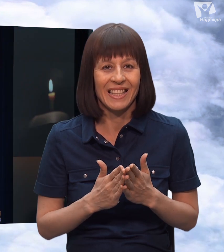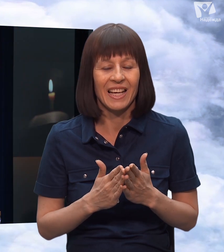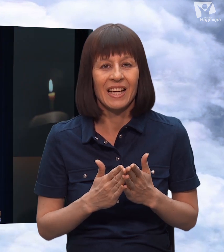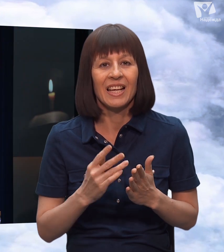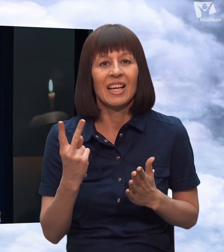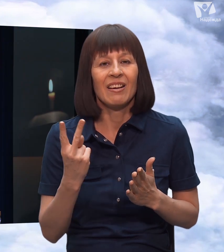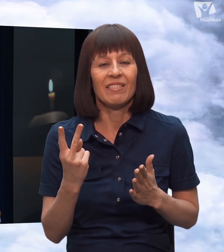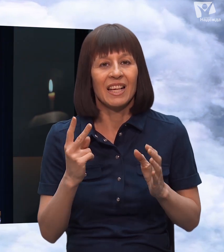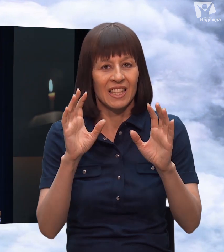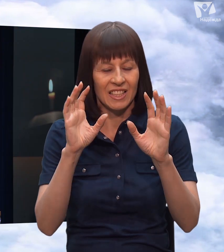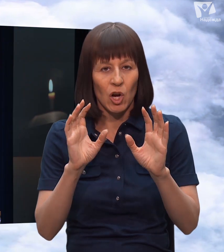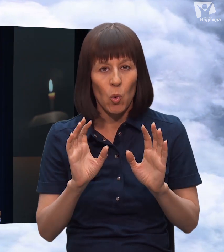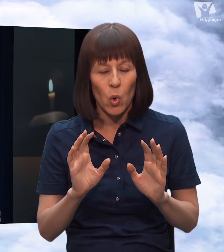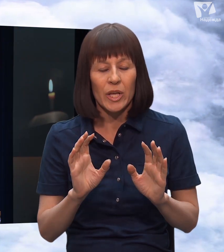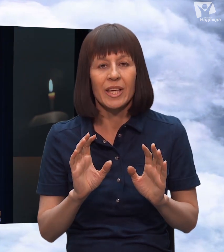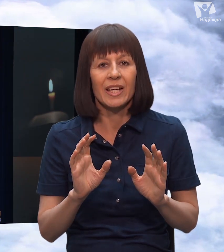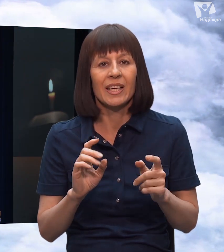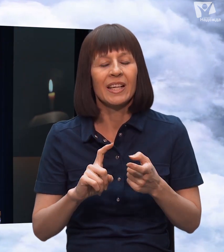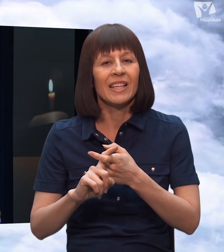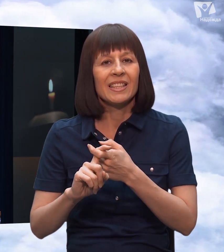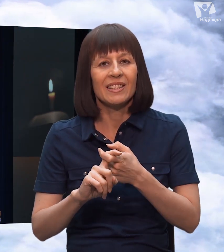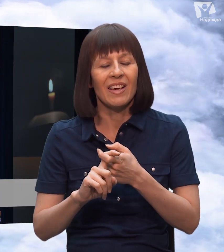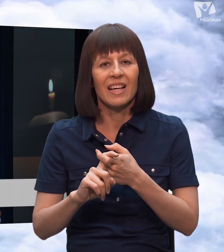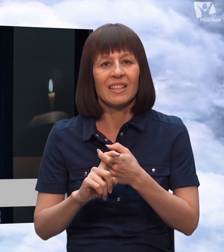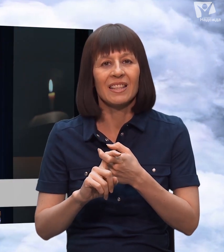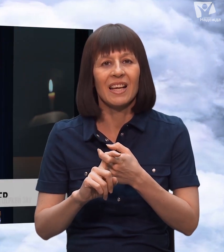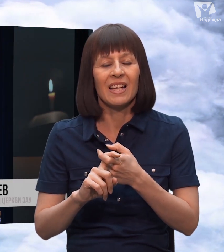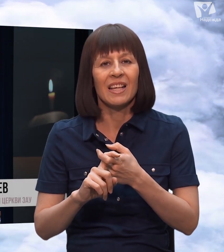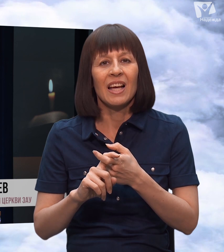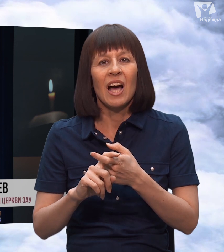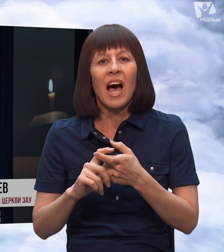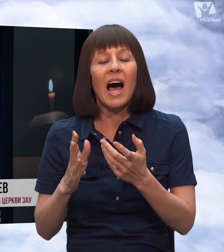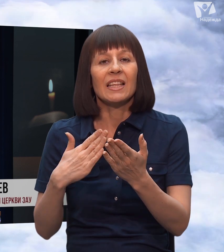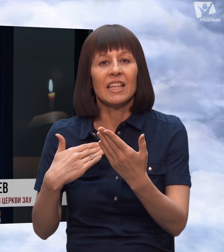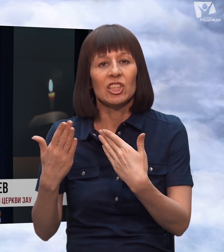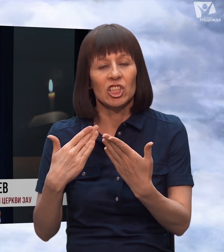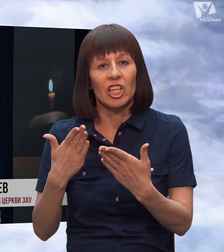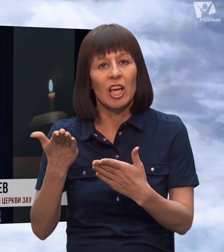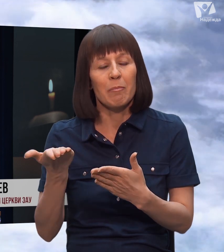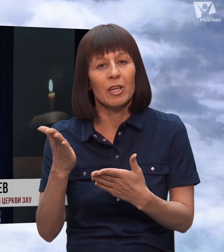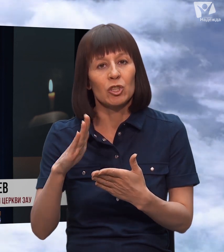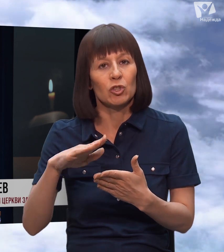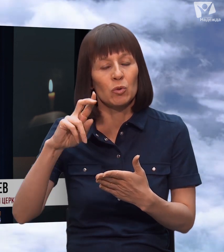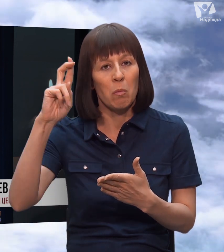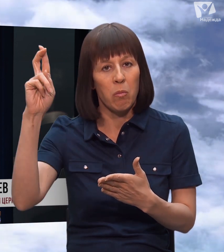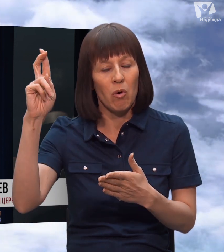отношениям бога я hope in человека народа израиля